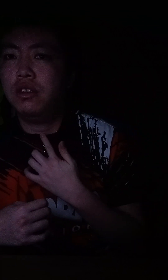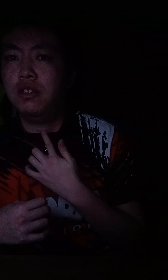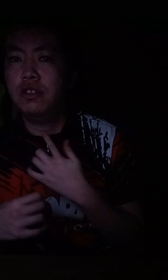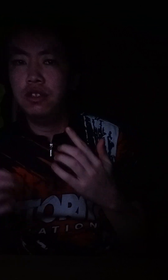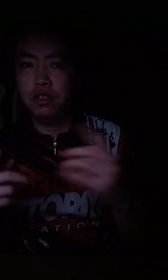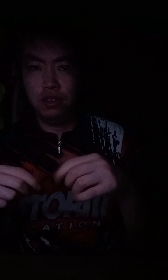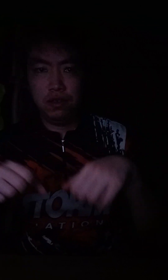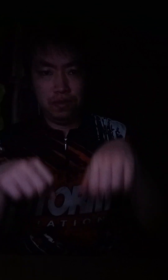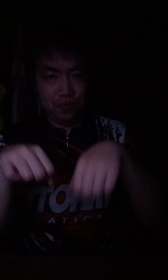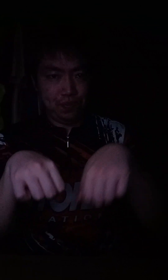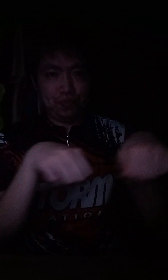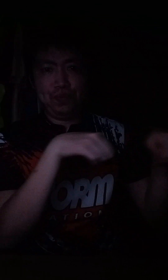한 거죠.